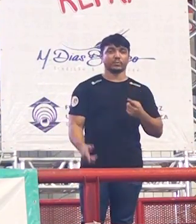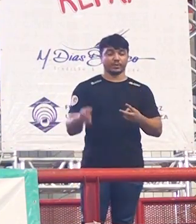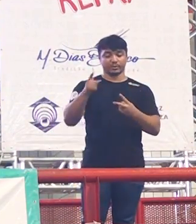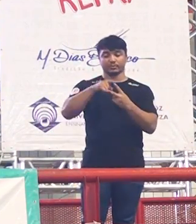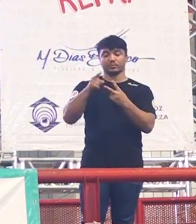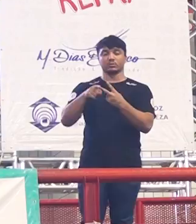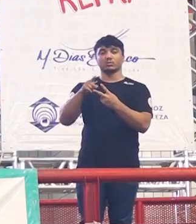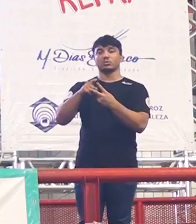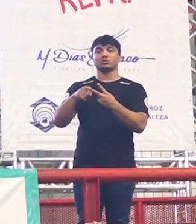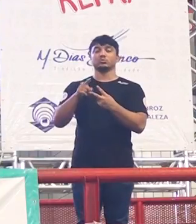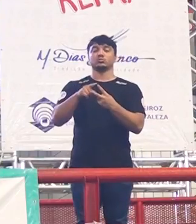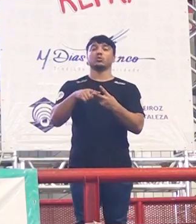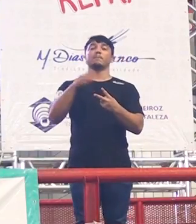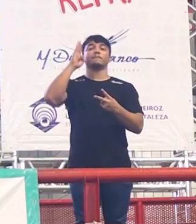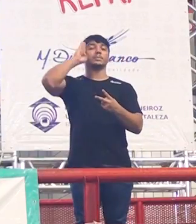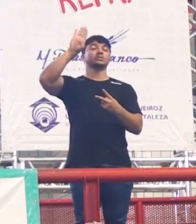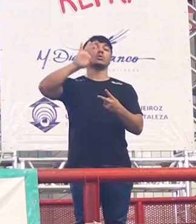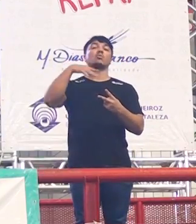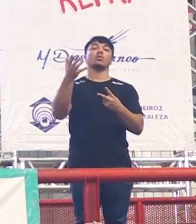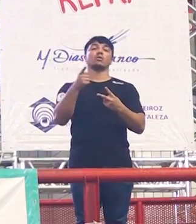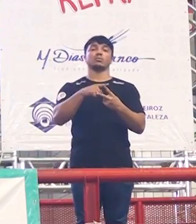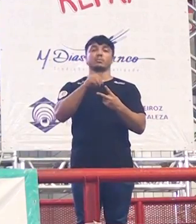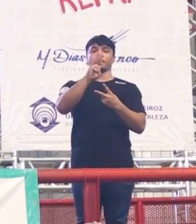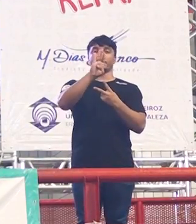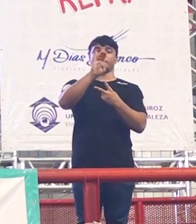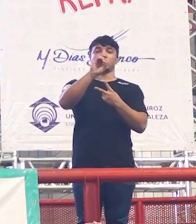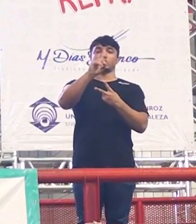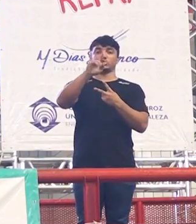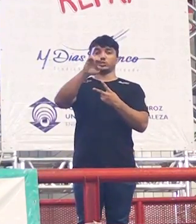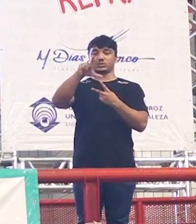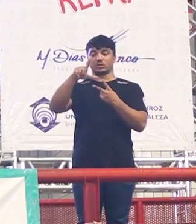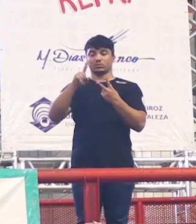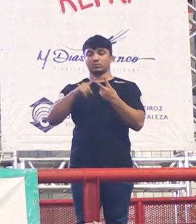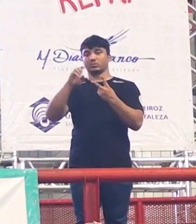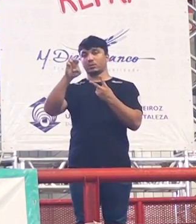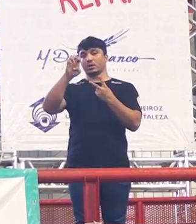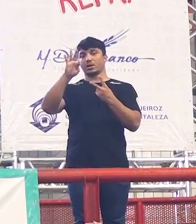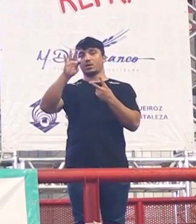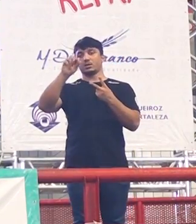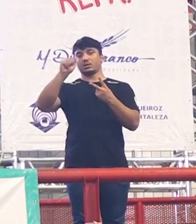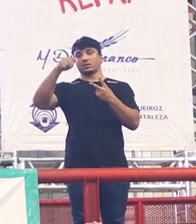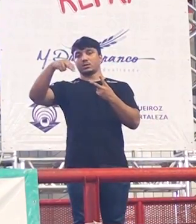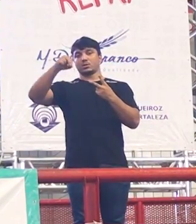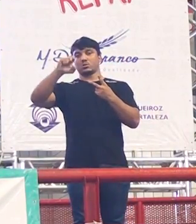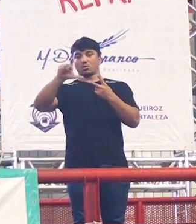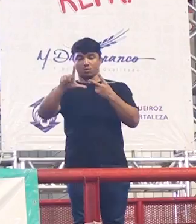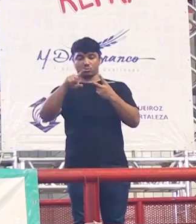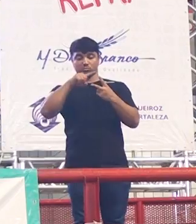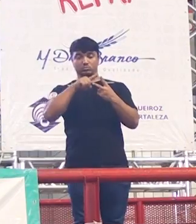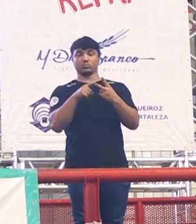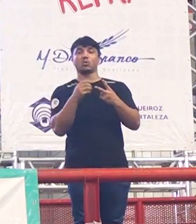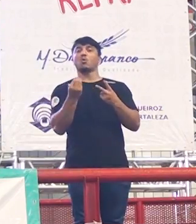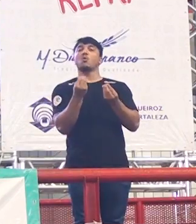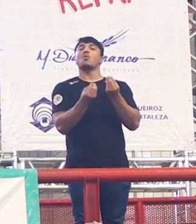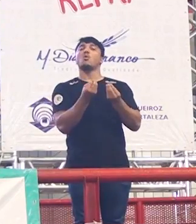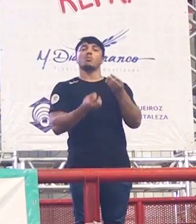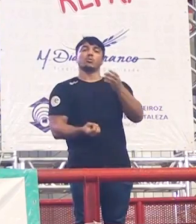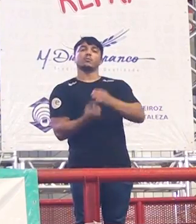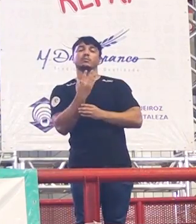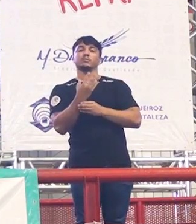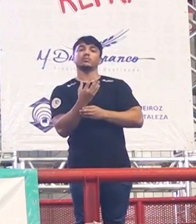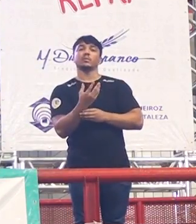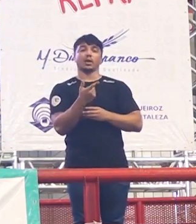principais biocombustíveis que temos hoje? Biodiesel e etanol. Eles são produzidos como? A partir